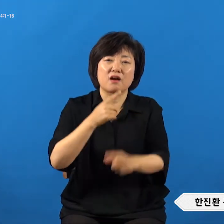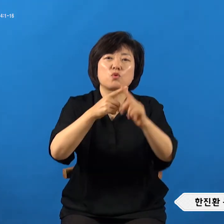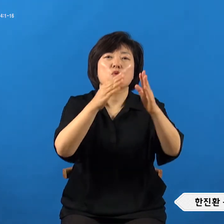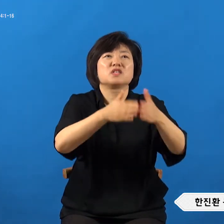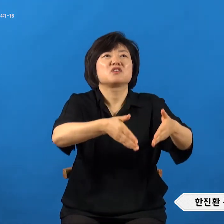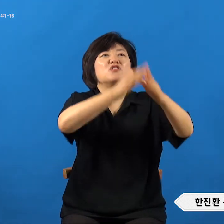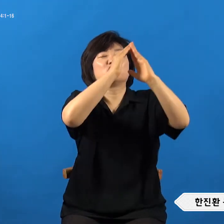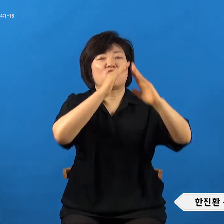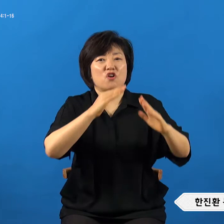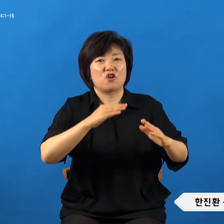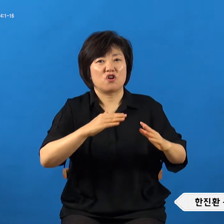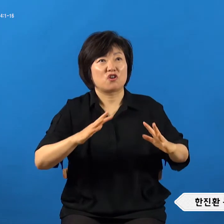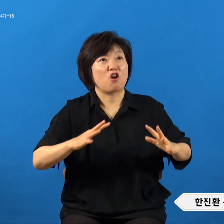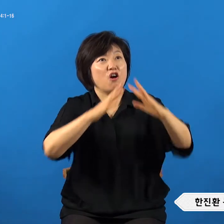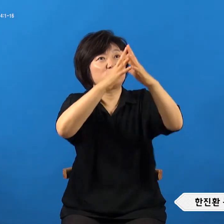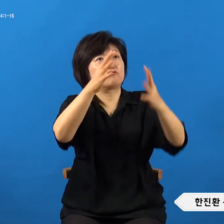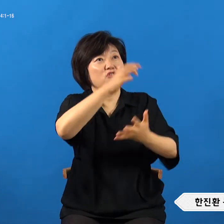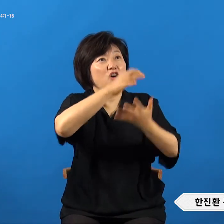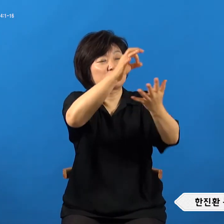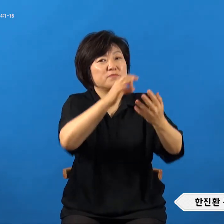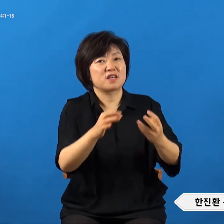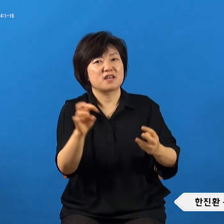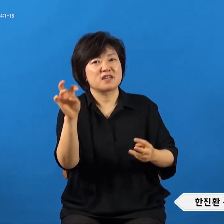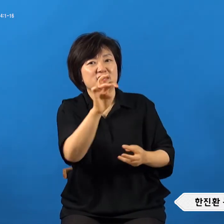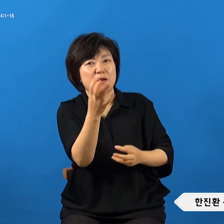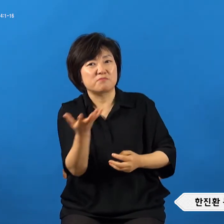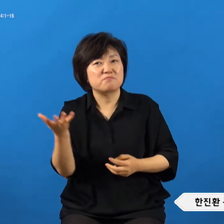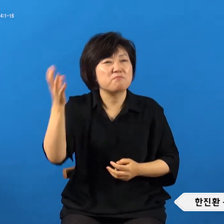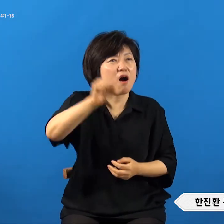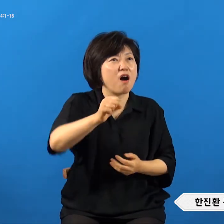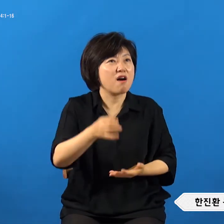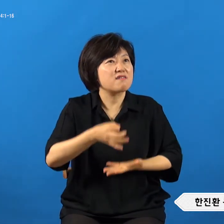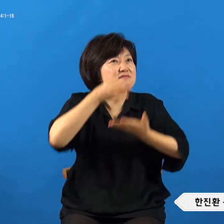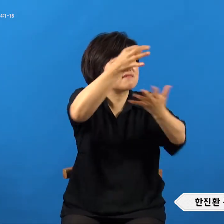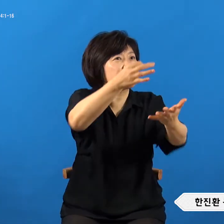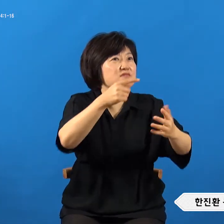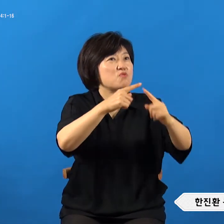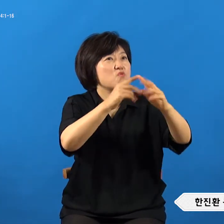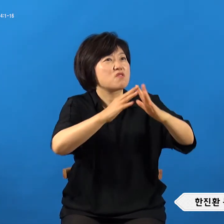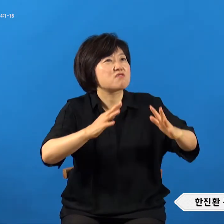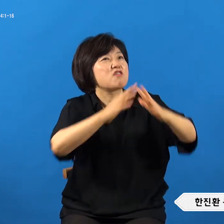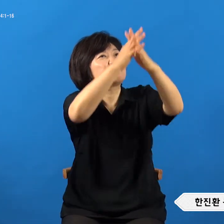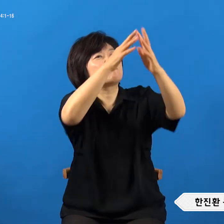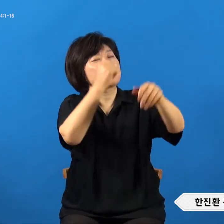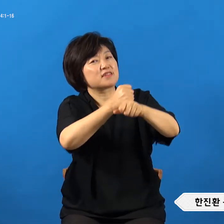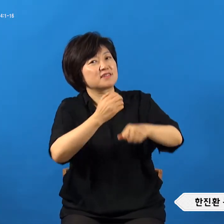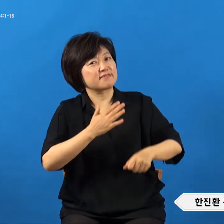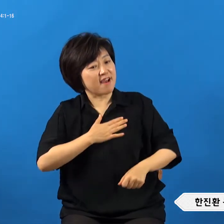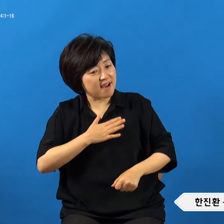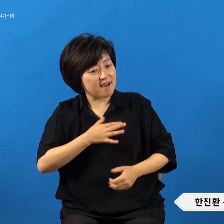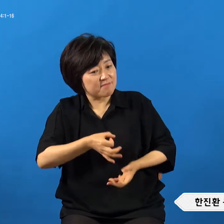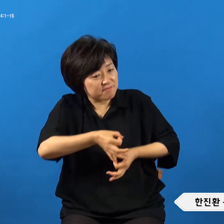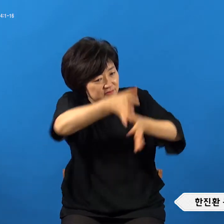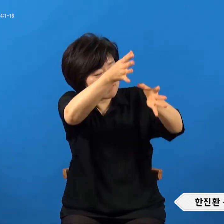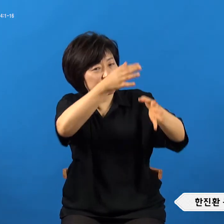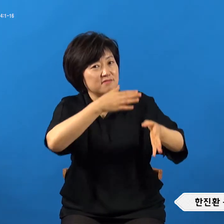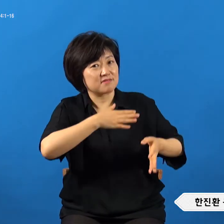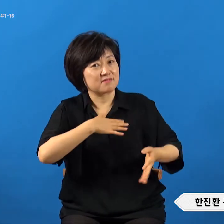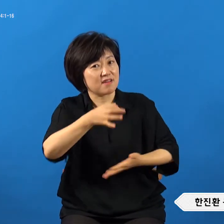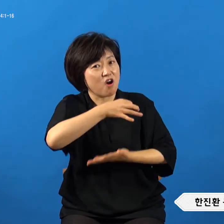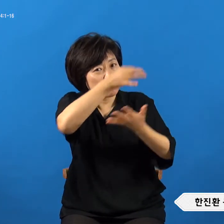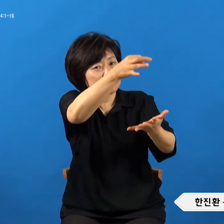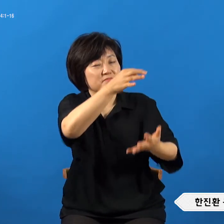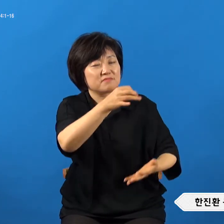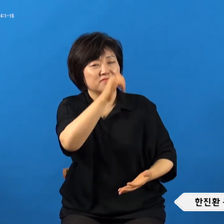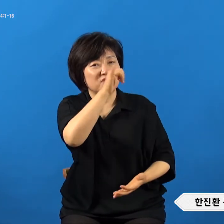거야. 그때 건축헌금할 때 내가 30억 해가지고 그래서 이 정도로 된 거지. 그때 내가 그렇게 안 했으면 택도 없지.